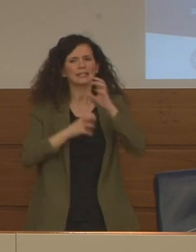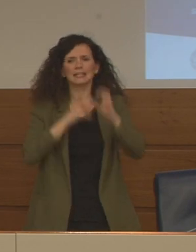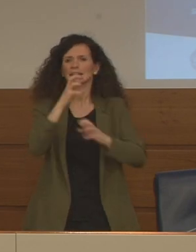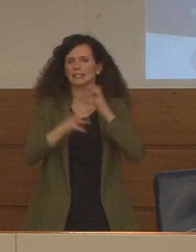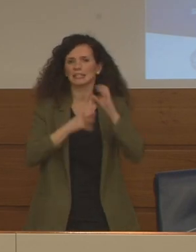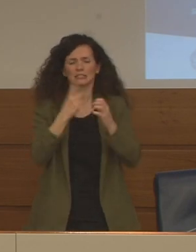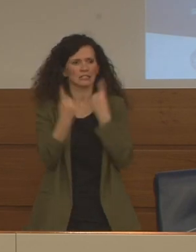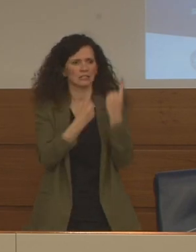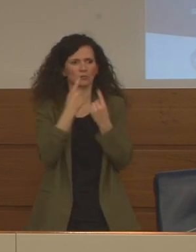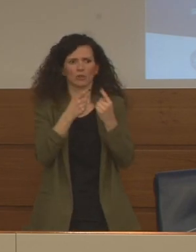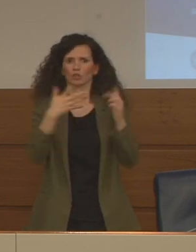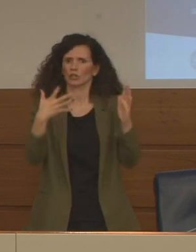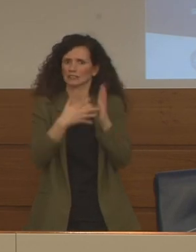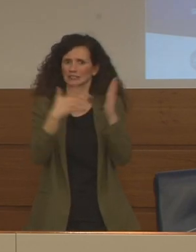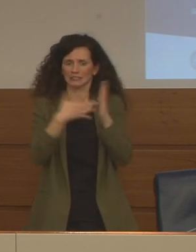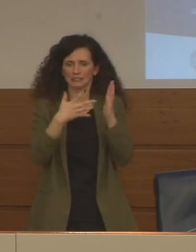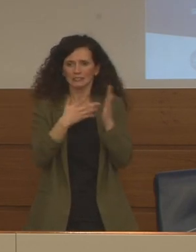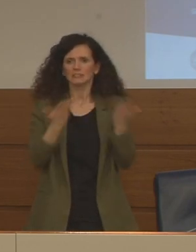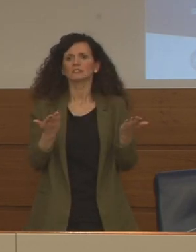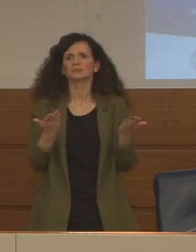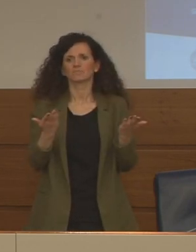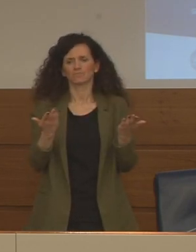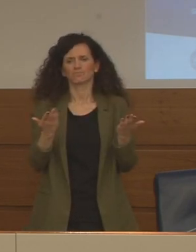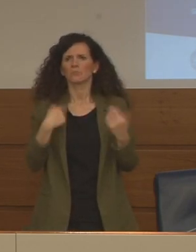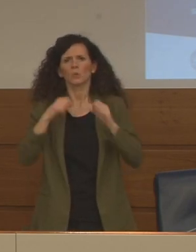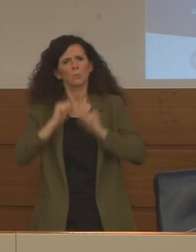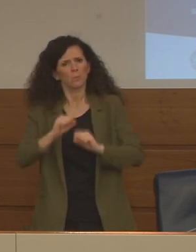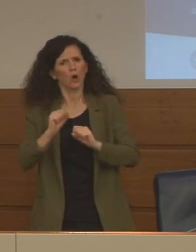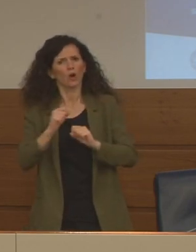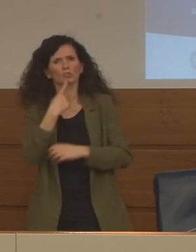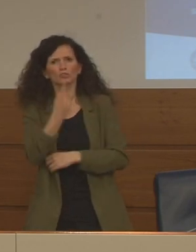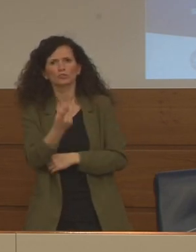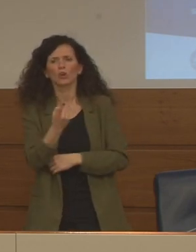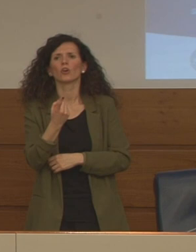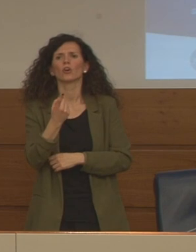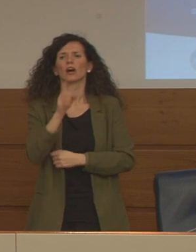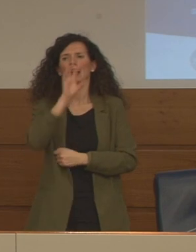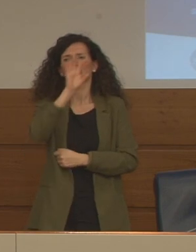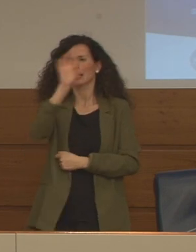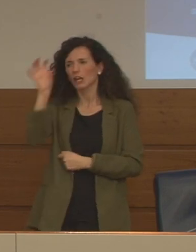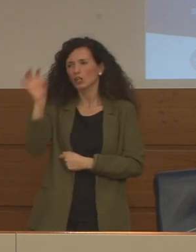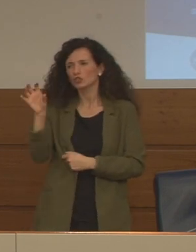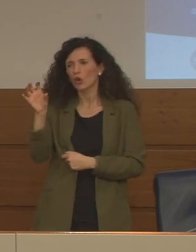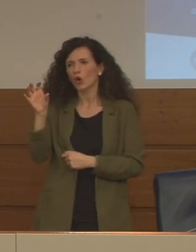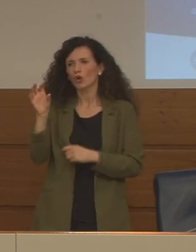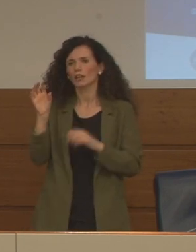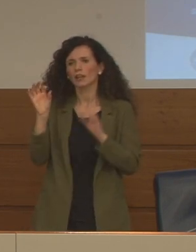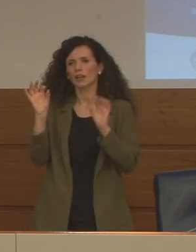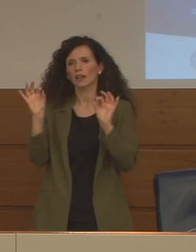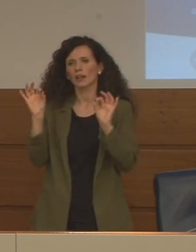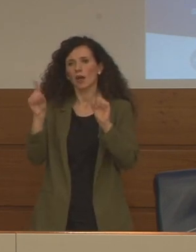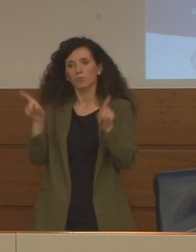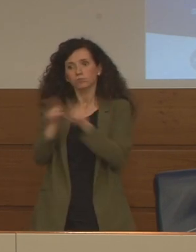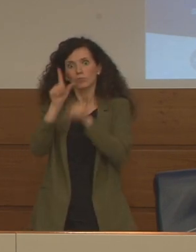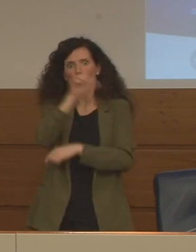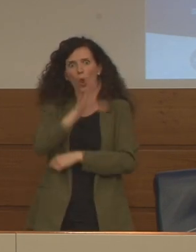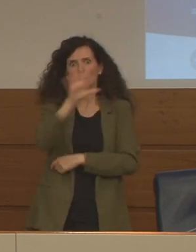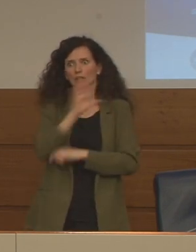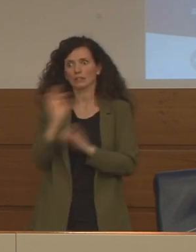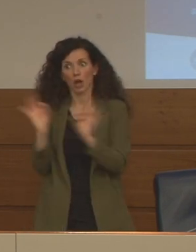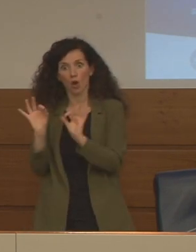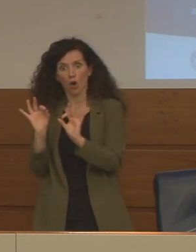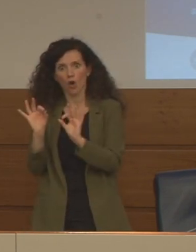ma anche le regioni e anche lasciate mira anche e soprattutto le regioni che ancora non sono non sono in questa situazione che ci auguriamo